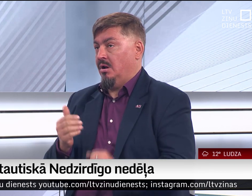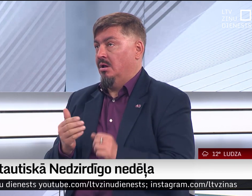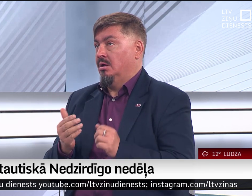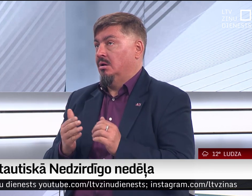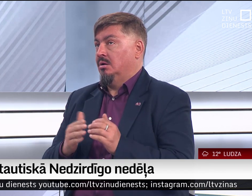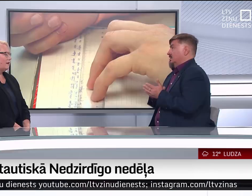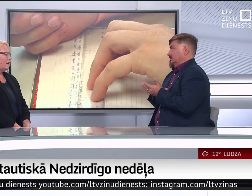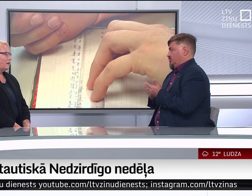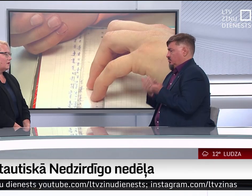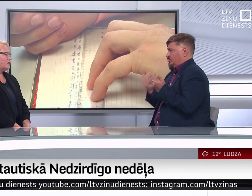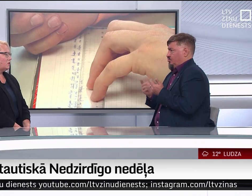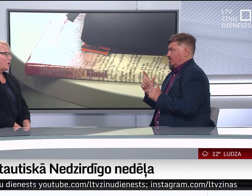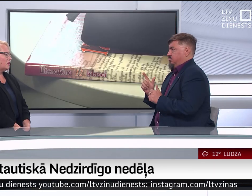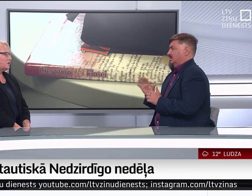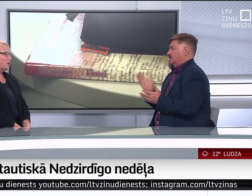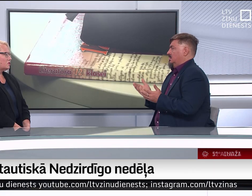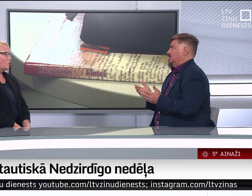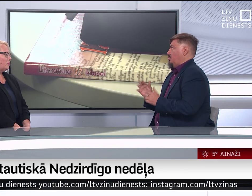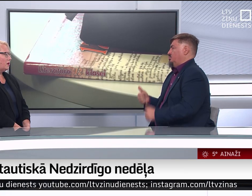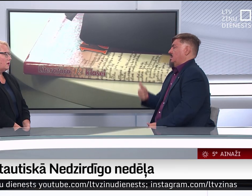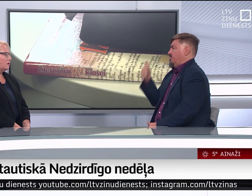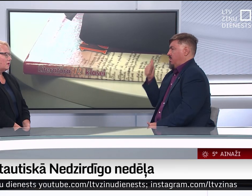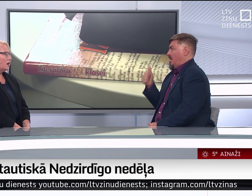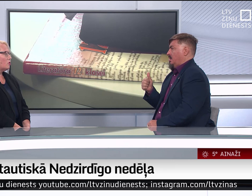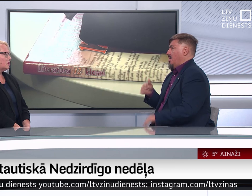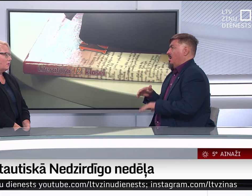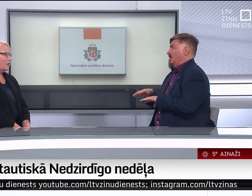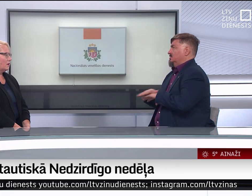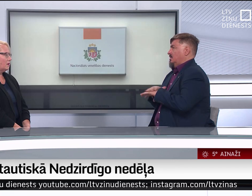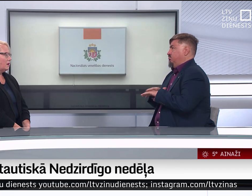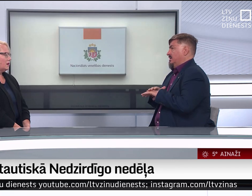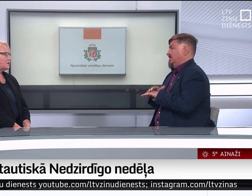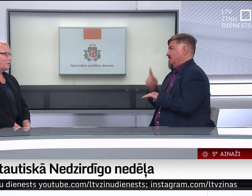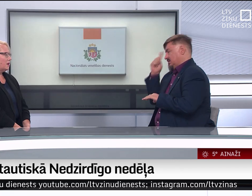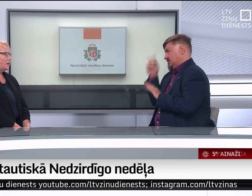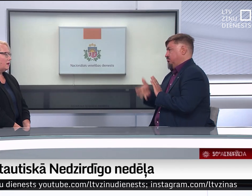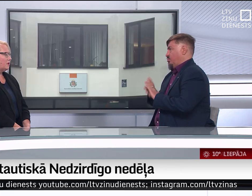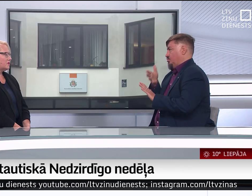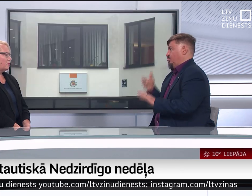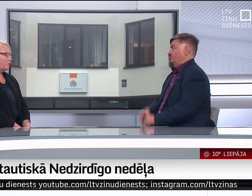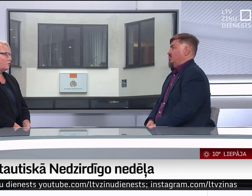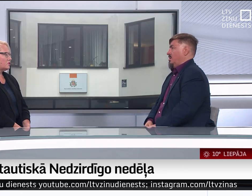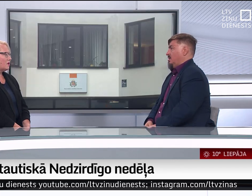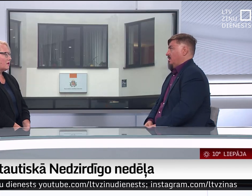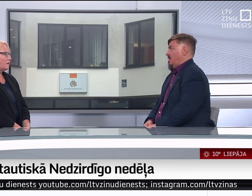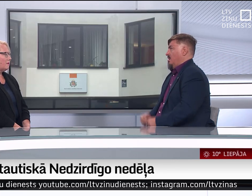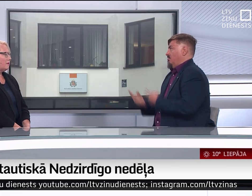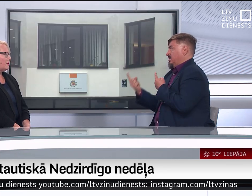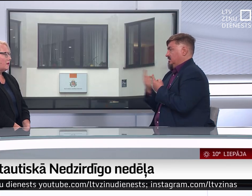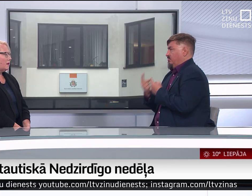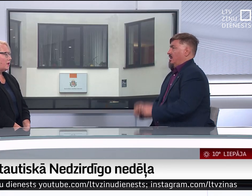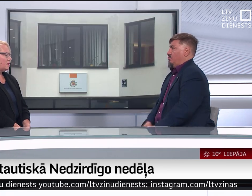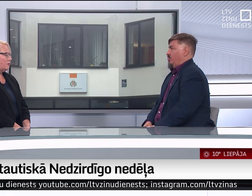gadus atpakaļ, situācija šobrīd ir daudz labāka, sabiedrība ir saprotošāka.